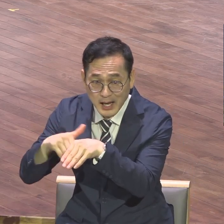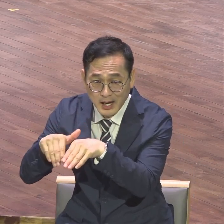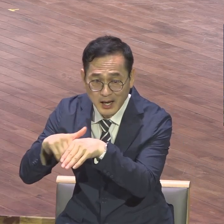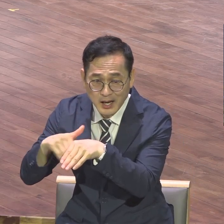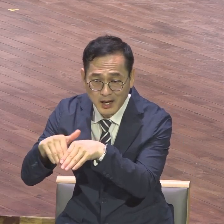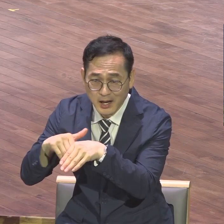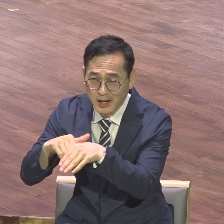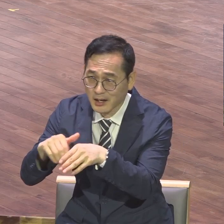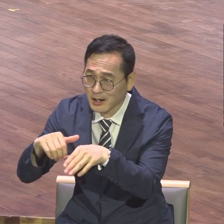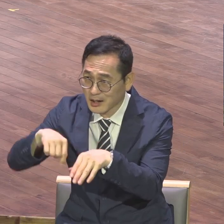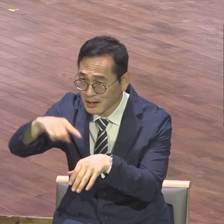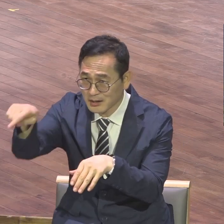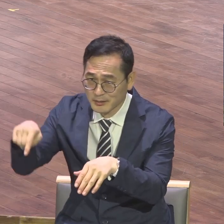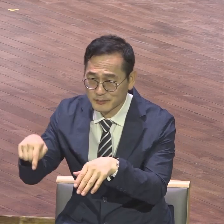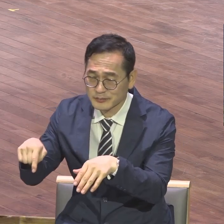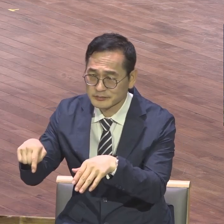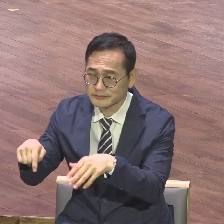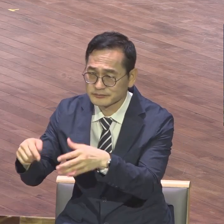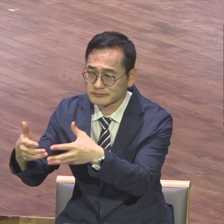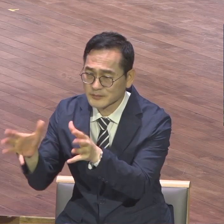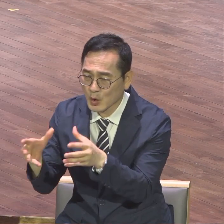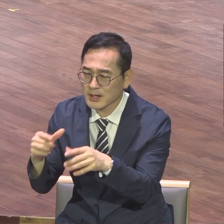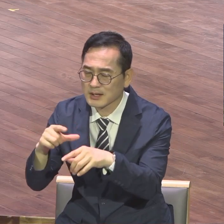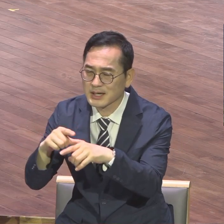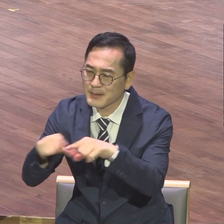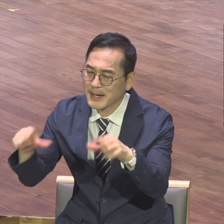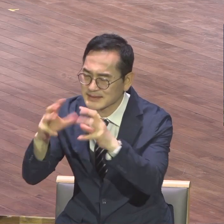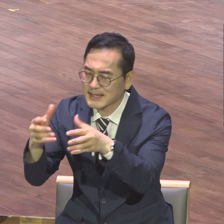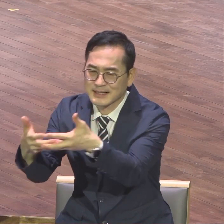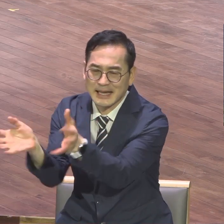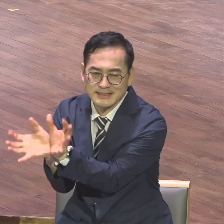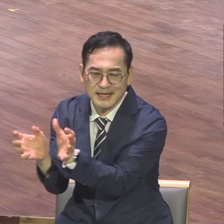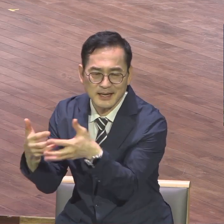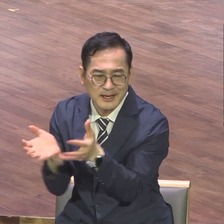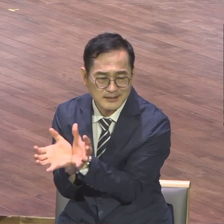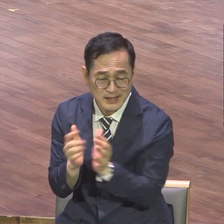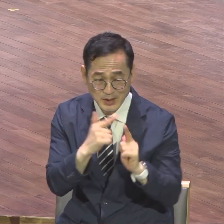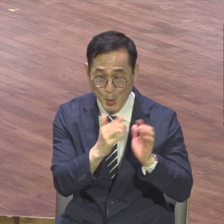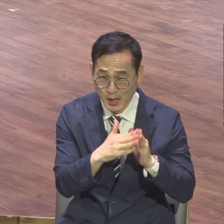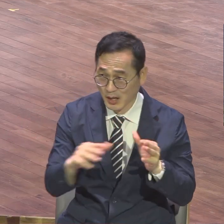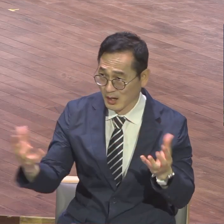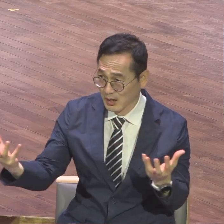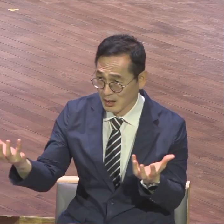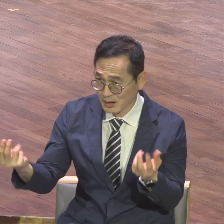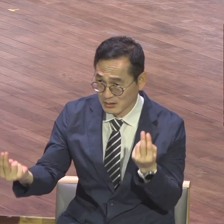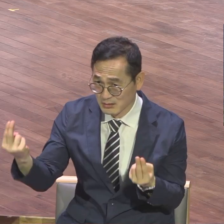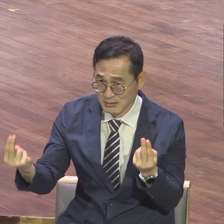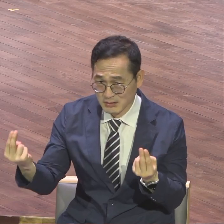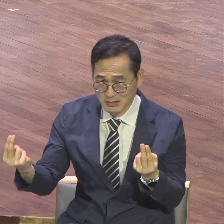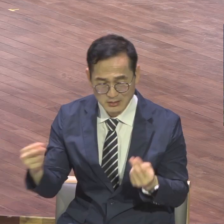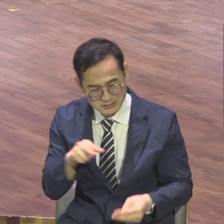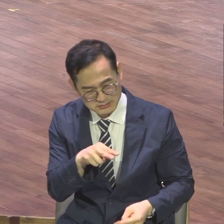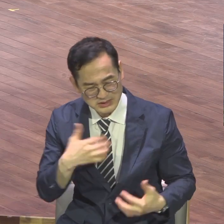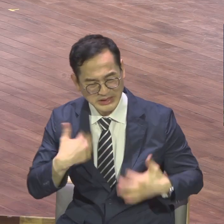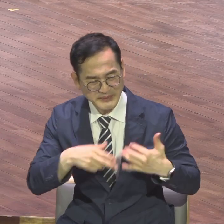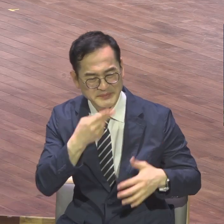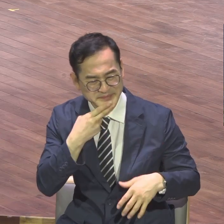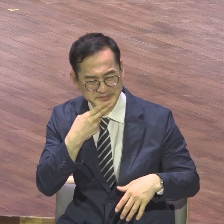교회는 종교단체에 밀리고 있고, 좀 더 열하게 표현하면, 세상에서 맛을 잃어버렸어요.